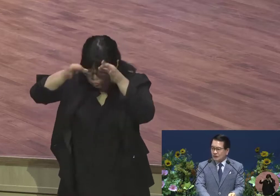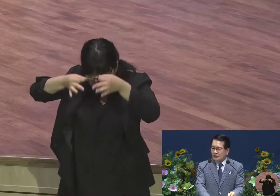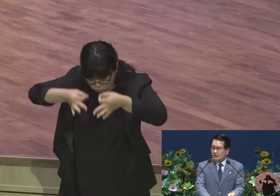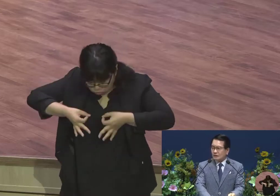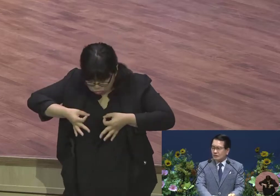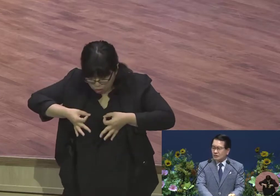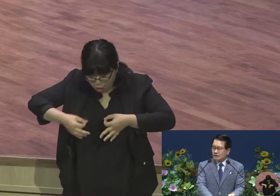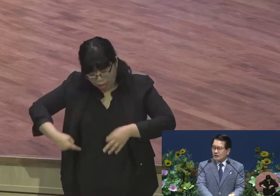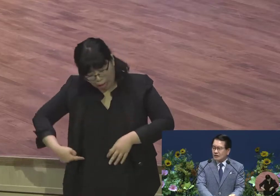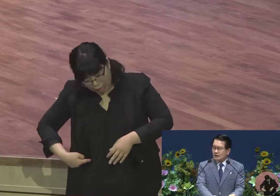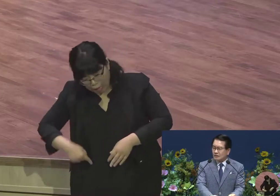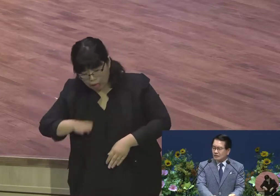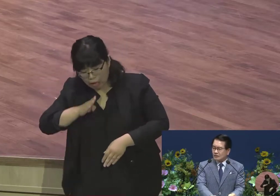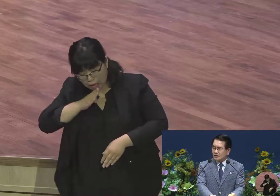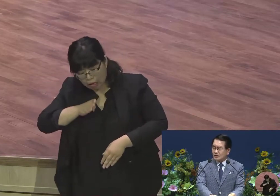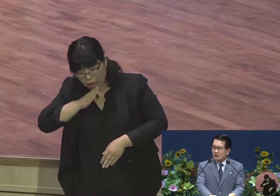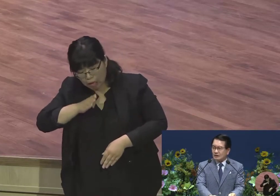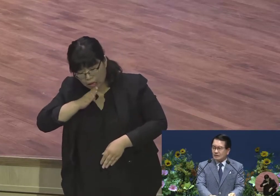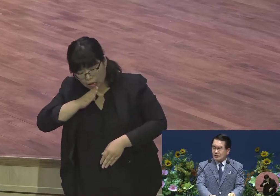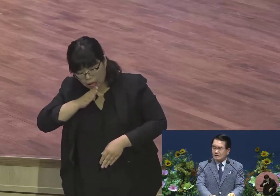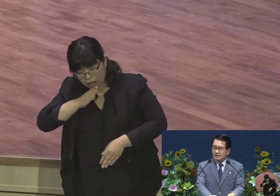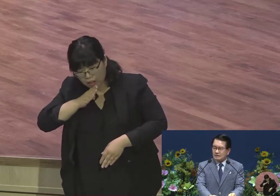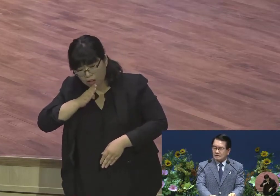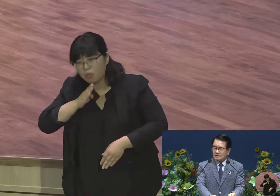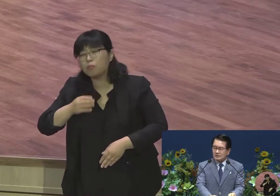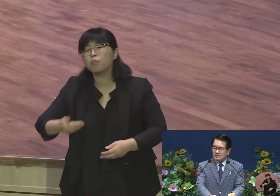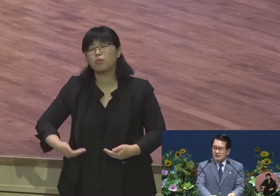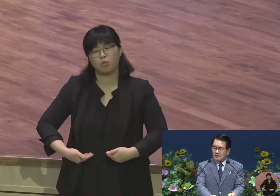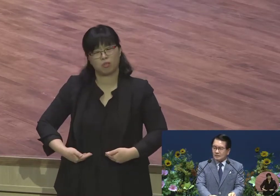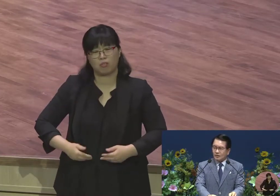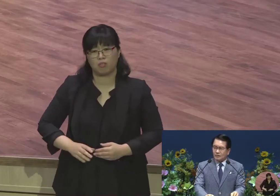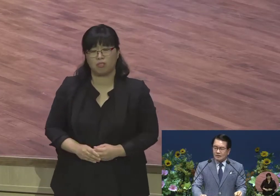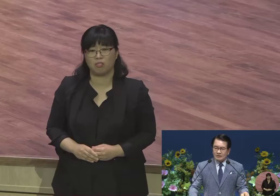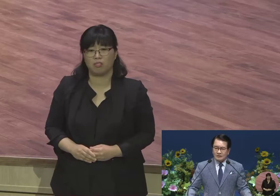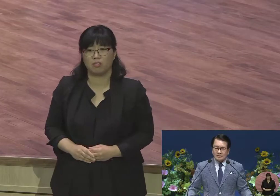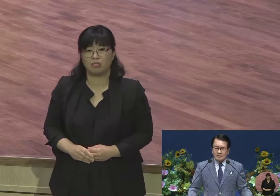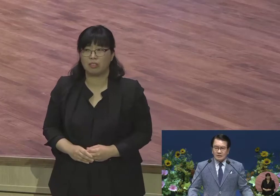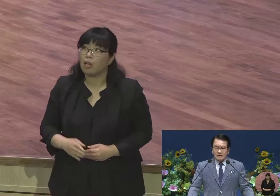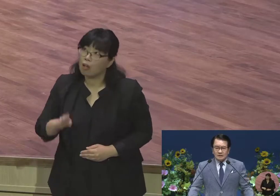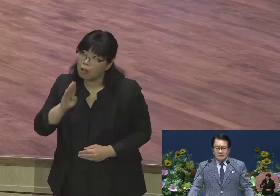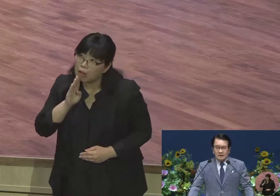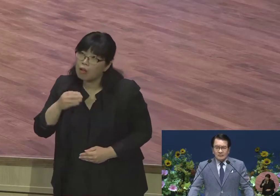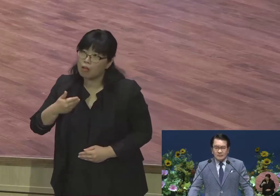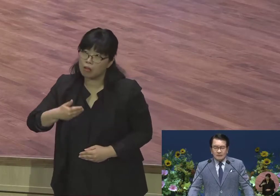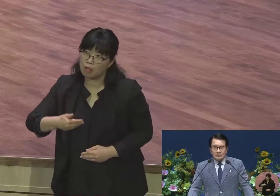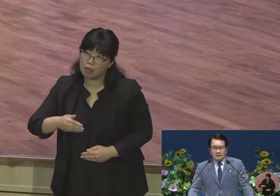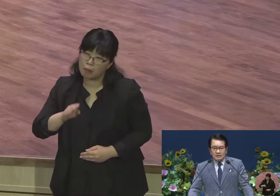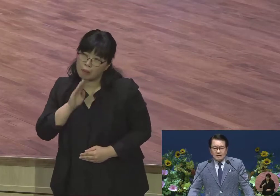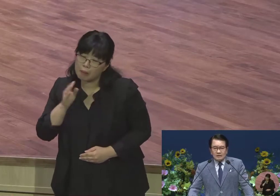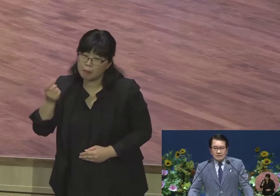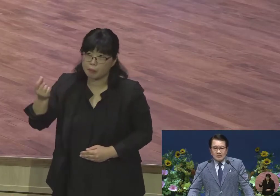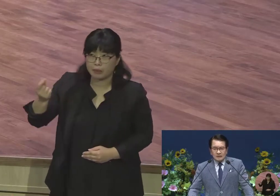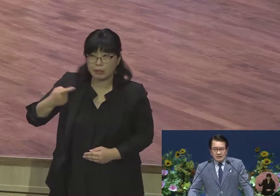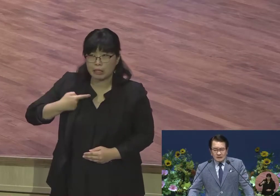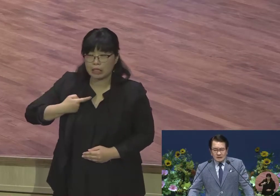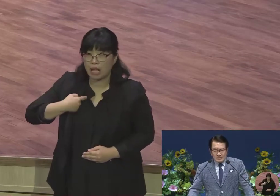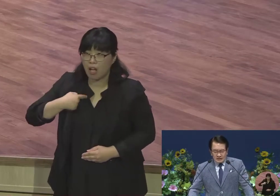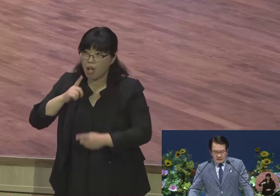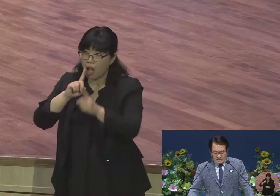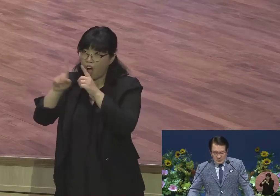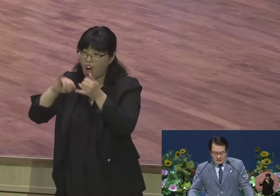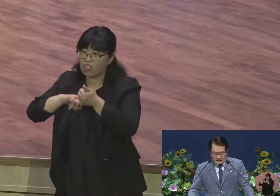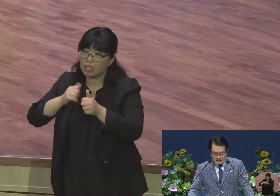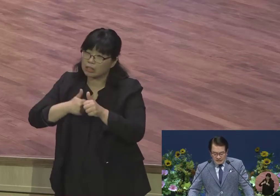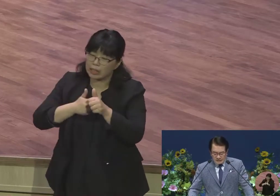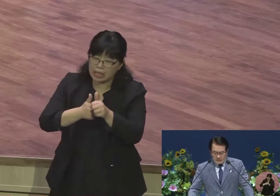영적으로 그래야 돼요. 결단해야 돼요. 그래야 여러 가정이 성령이 복음이 이끄는 정말로 그런 정말 은혜가